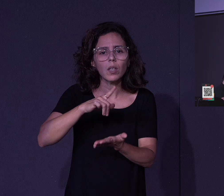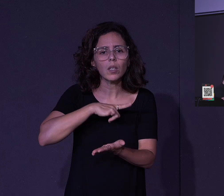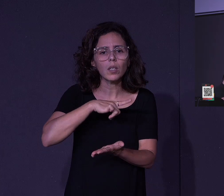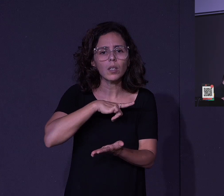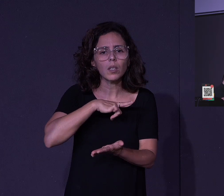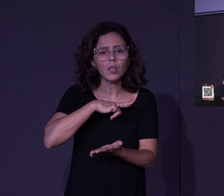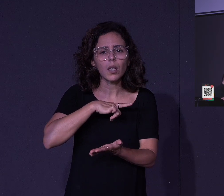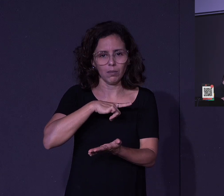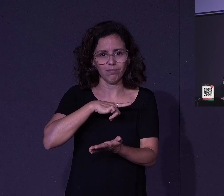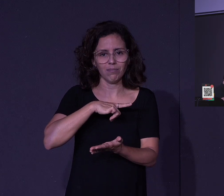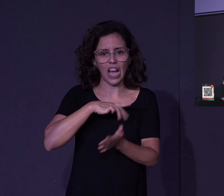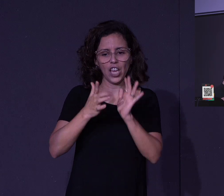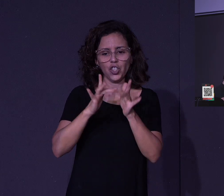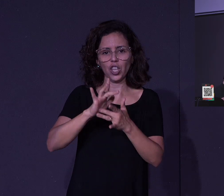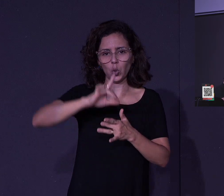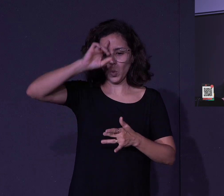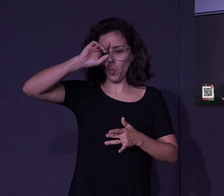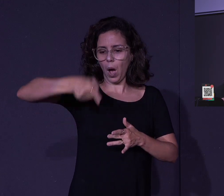menina, levanta.